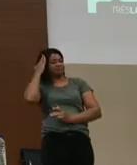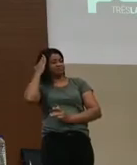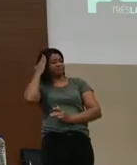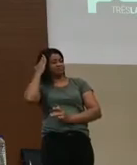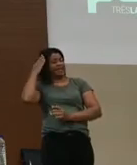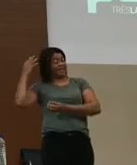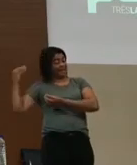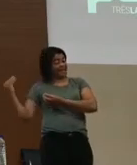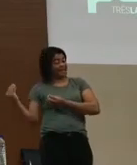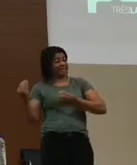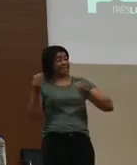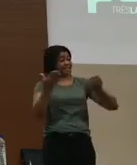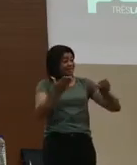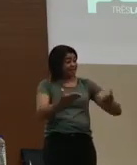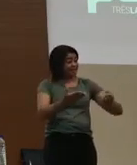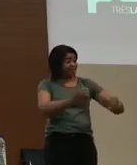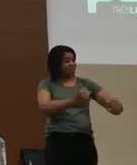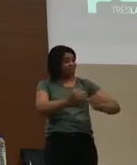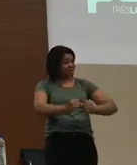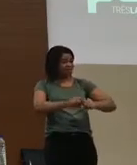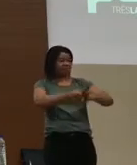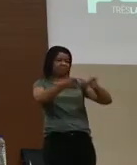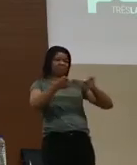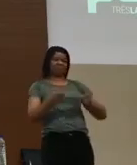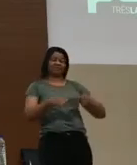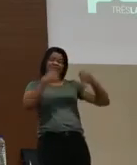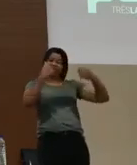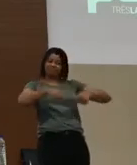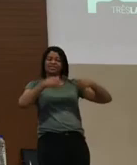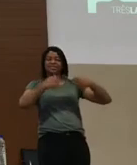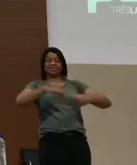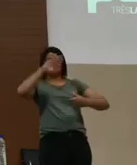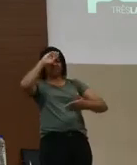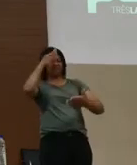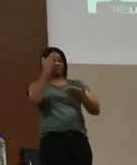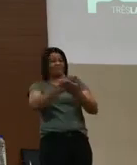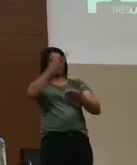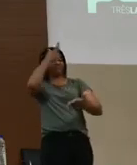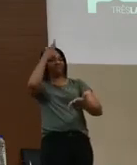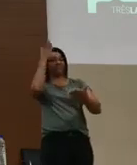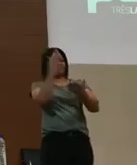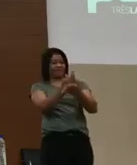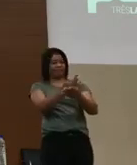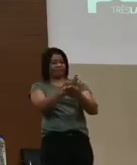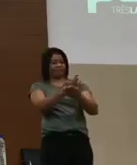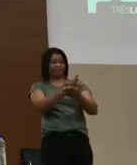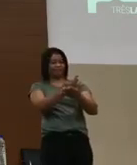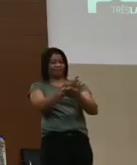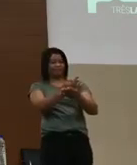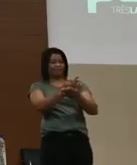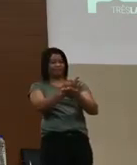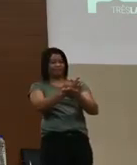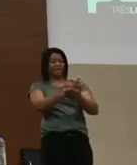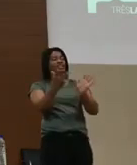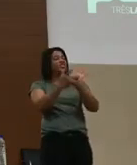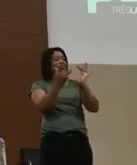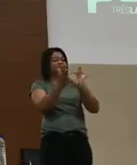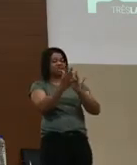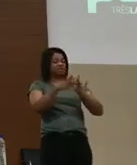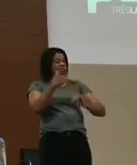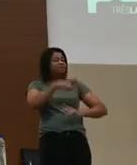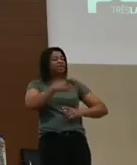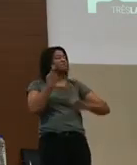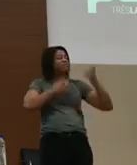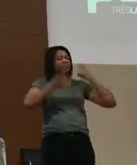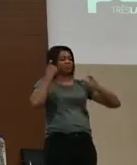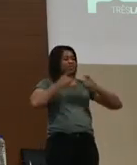dado, irmão. Quem crê em mim vai fazer as obras, as minhas obras maiores. Jesus não está preocupado, olha, se Pedro, se